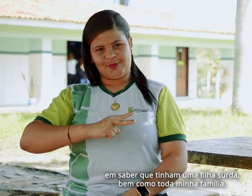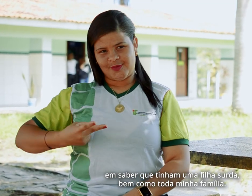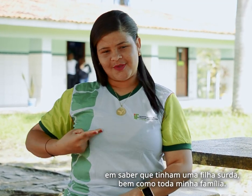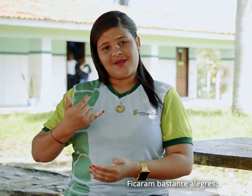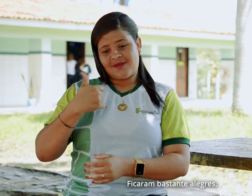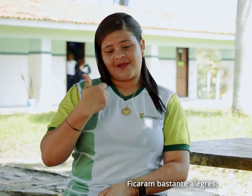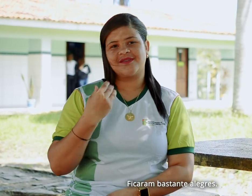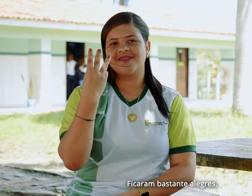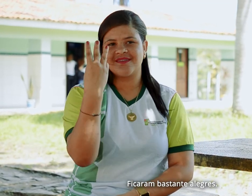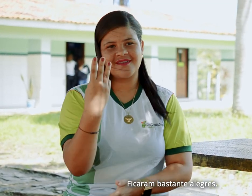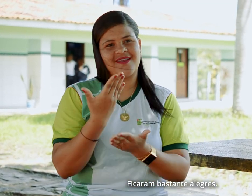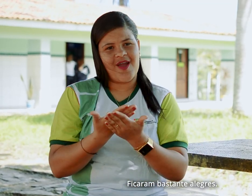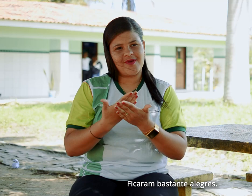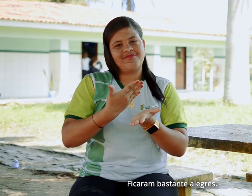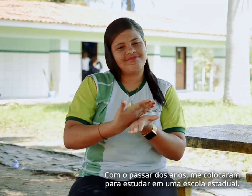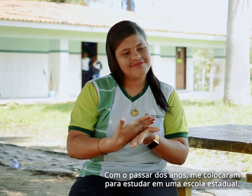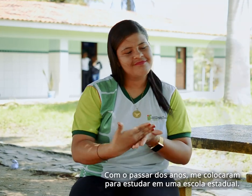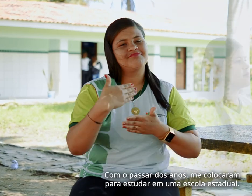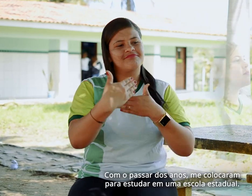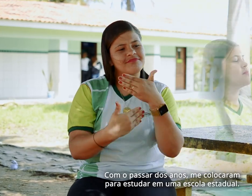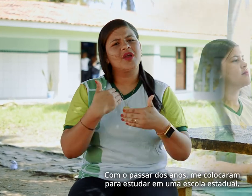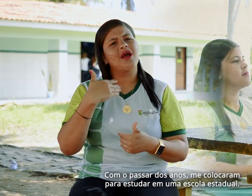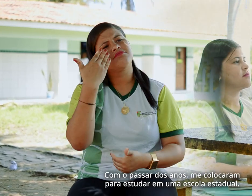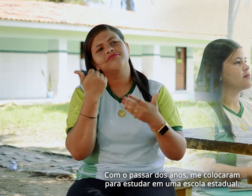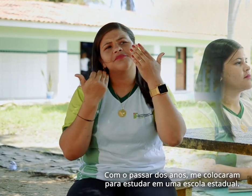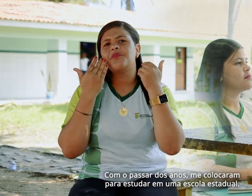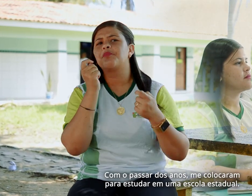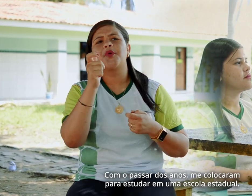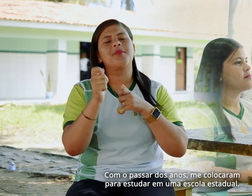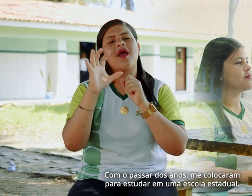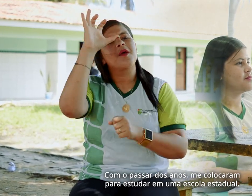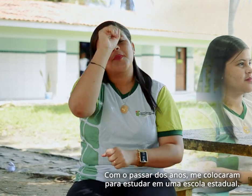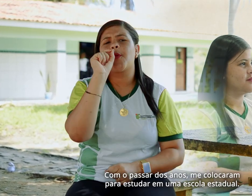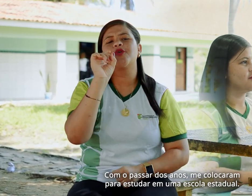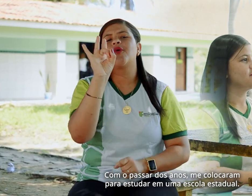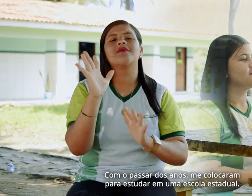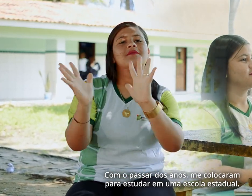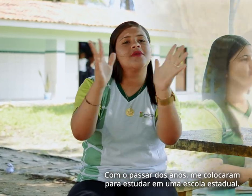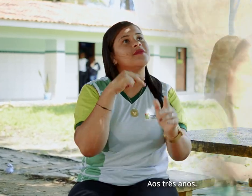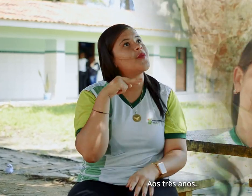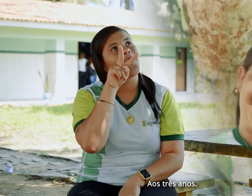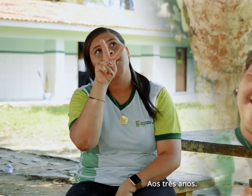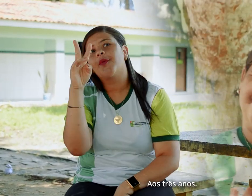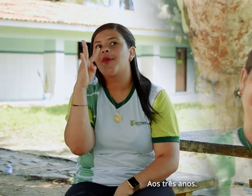família, né? Ficaram bastante alegres. Com o passar dos anos, me colocaram para estudar em uma escola estadual, aos três anos.